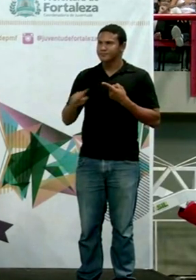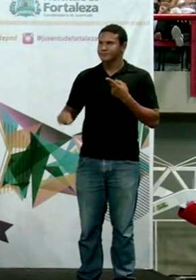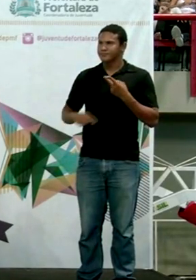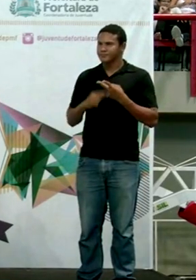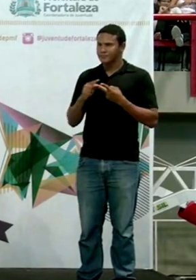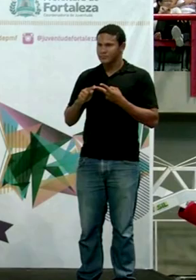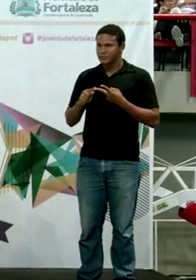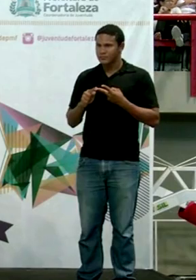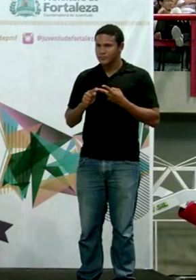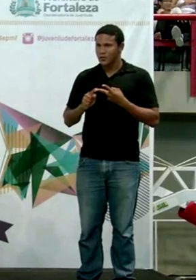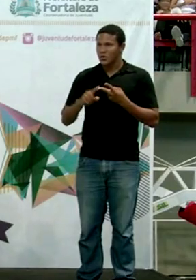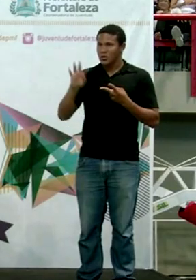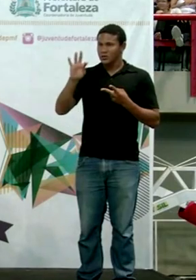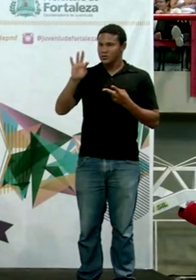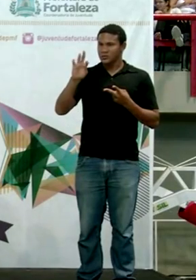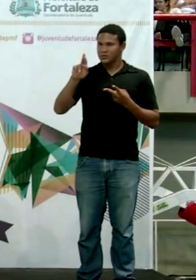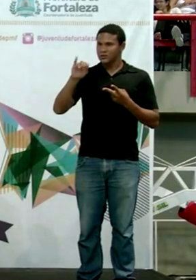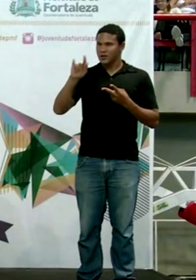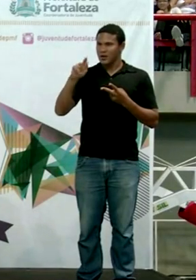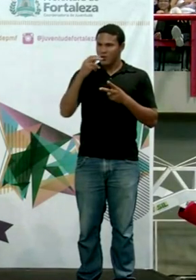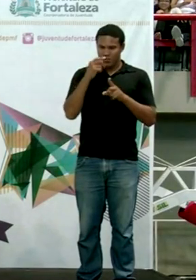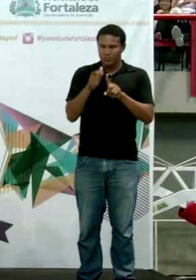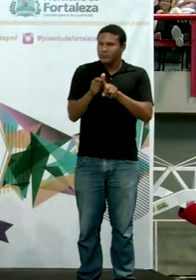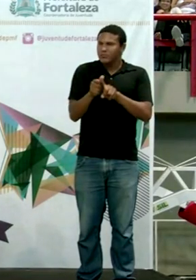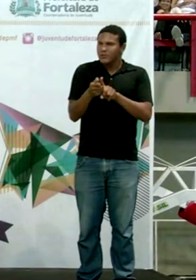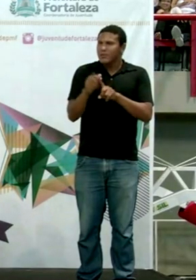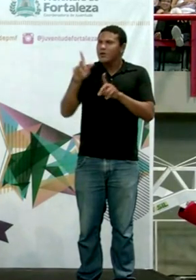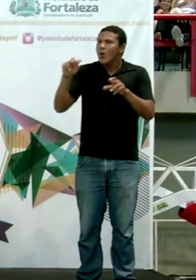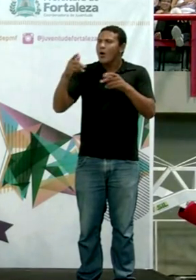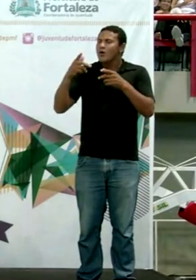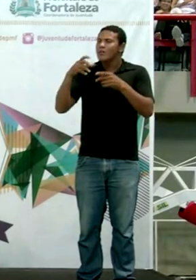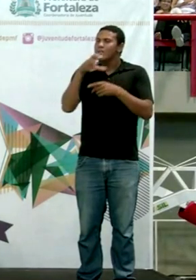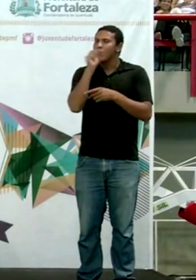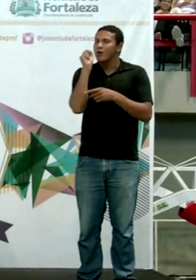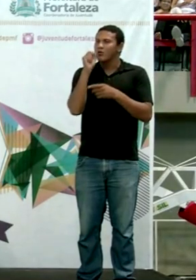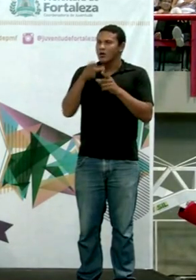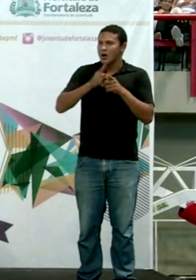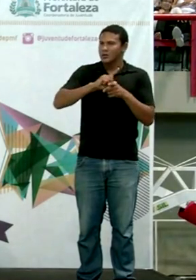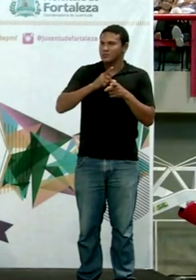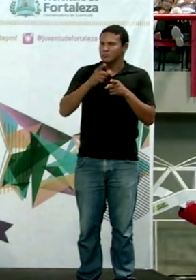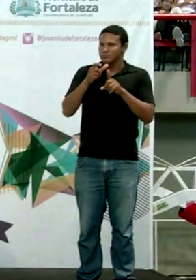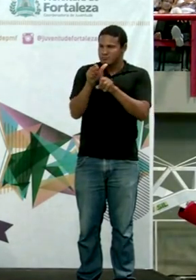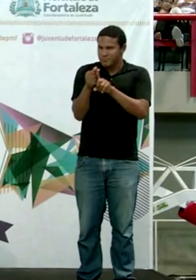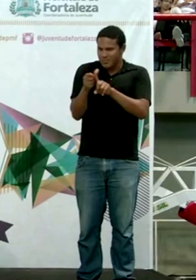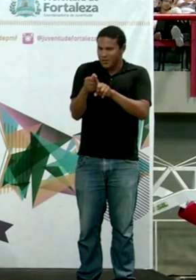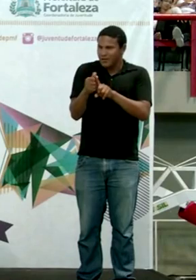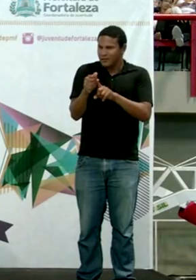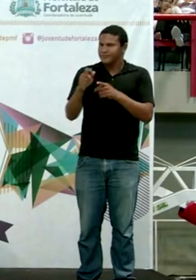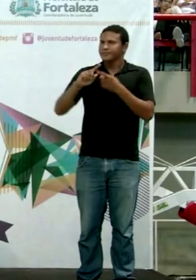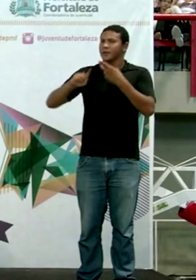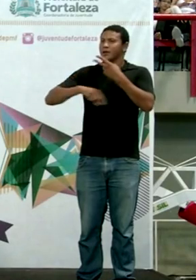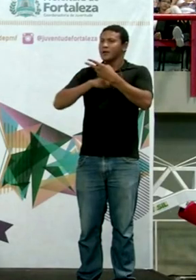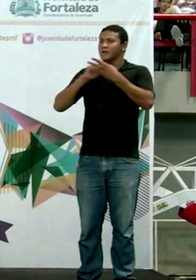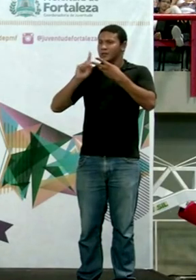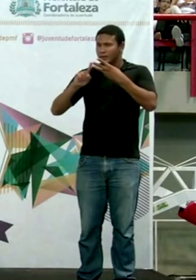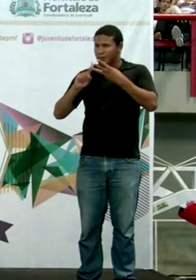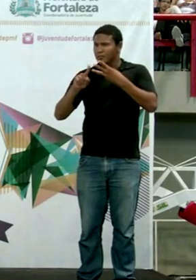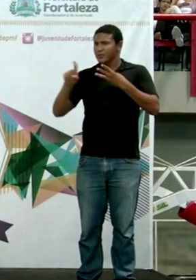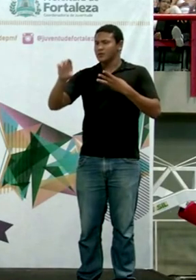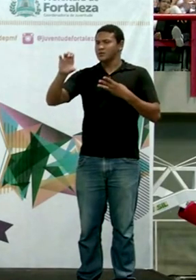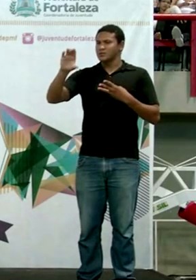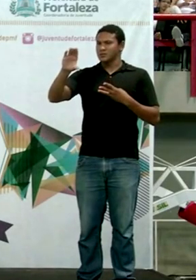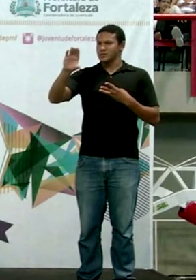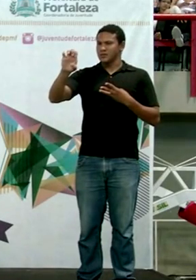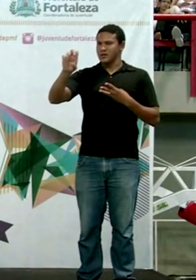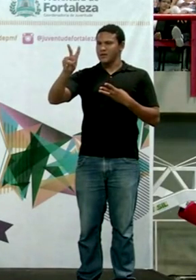Outro. O trigo e a cevada. Olha como é fácil para você entender. Trigo e cevada faz